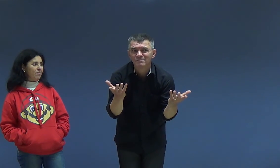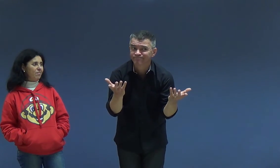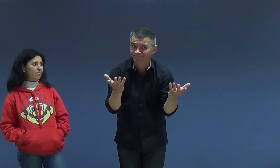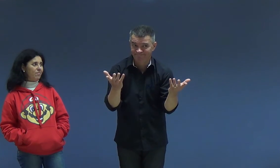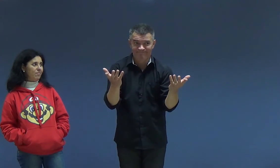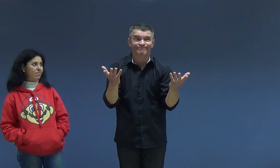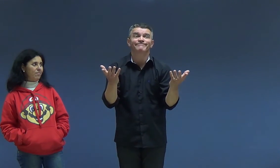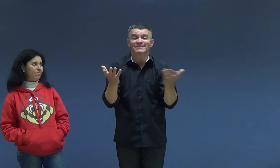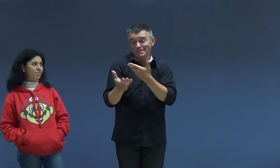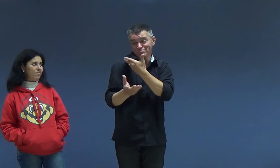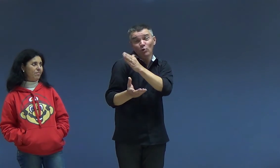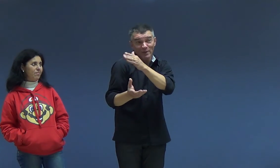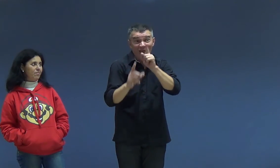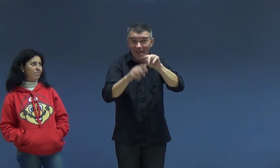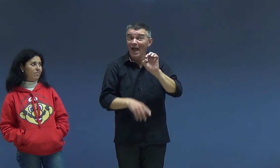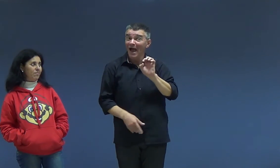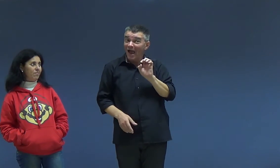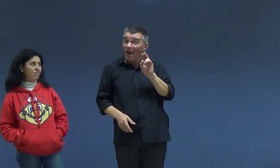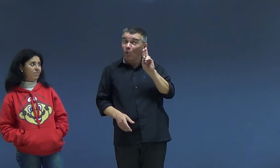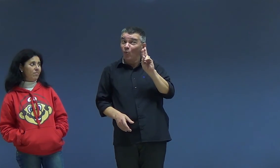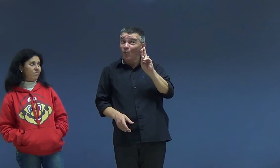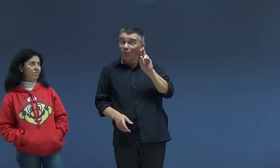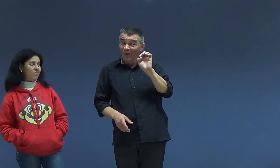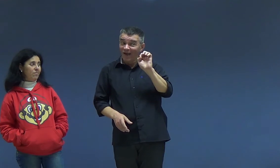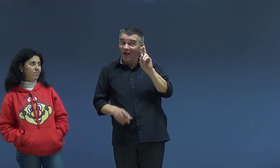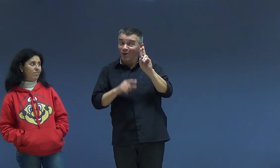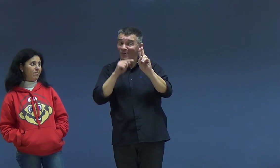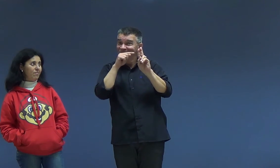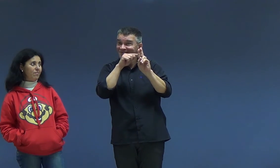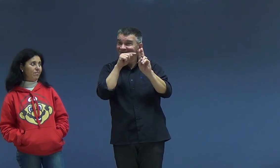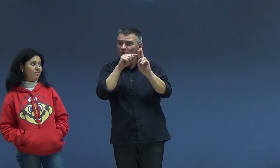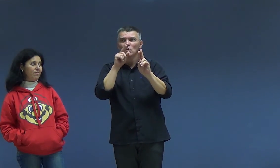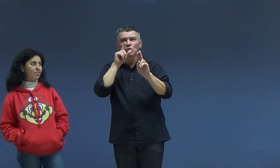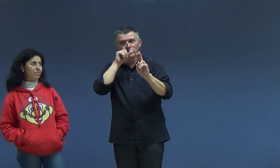isso, né? As pessoas têm preconceito. Por quê? Por causa do eu.